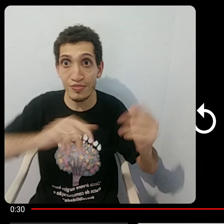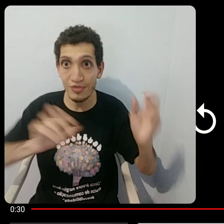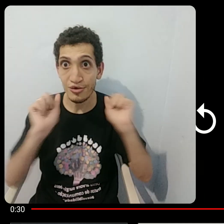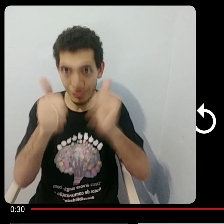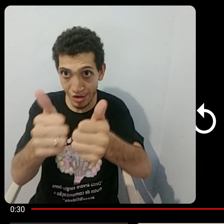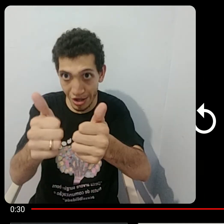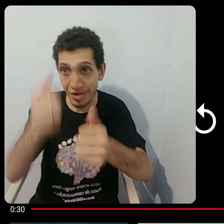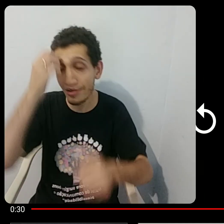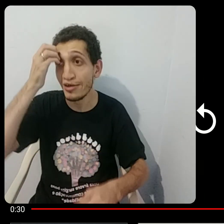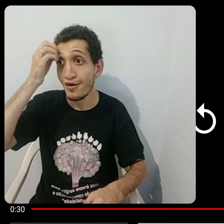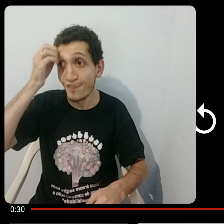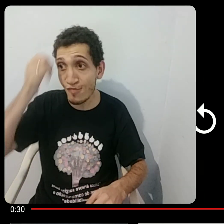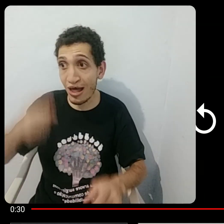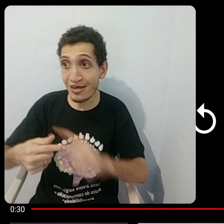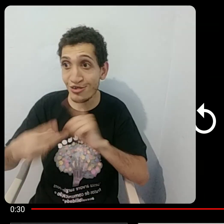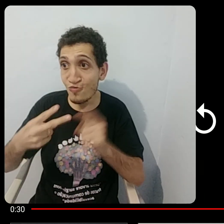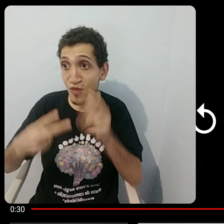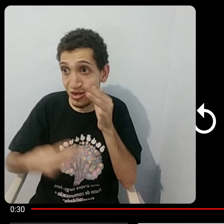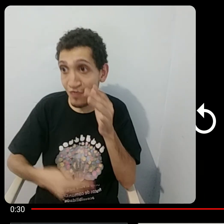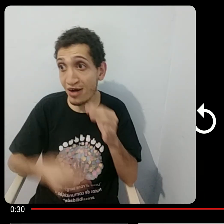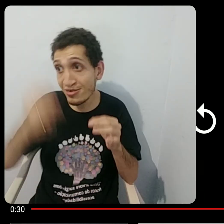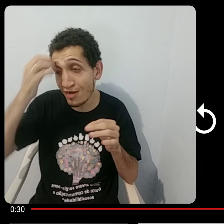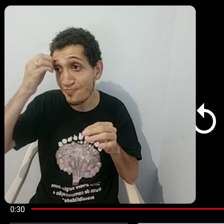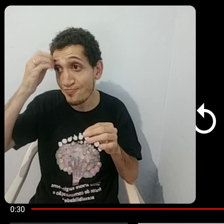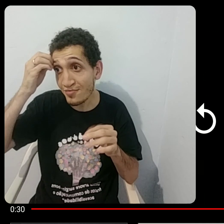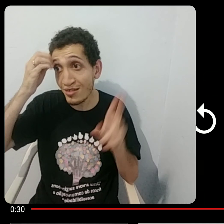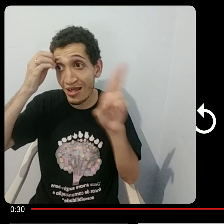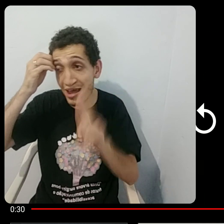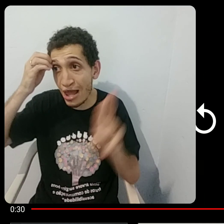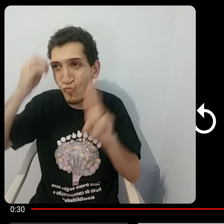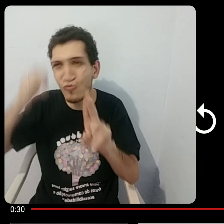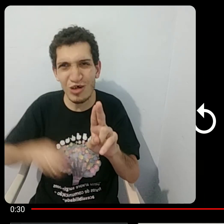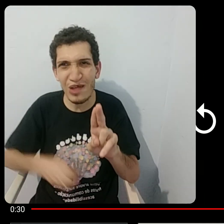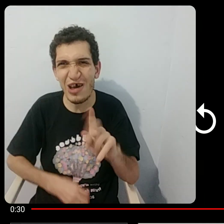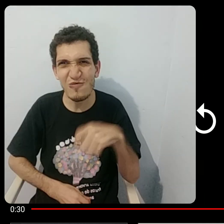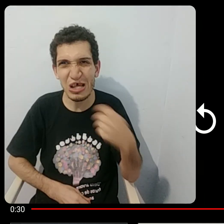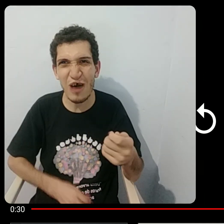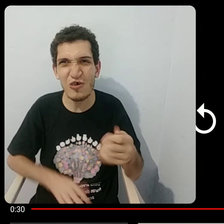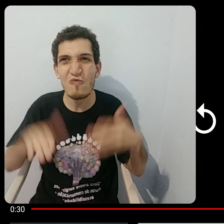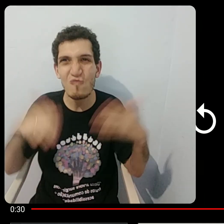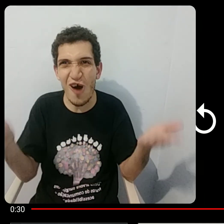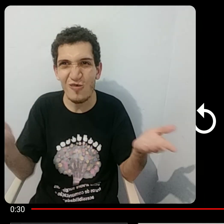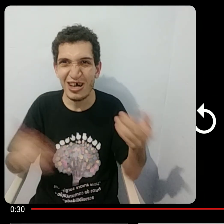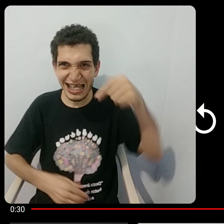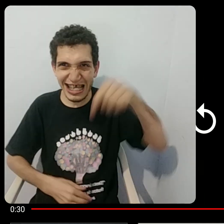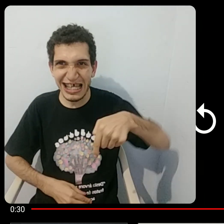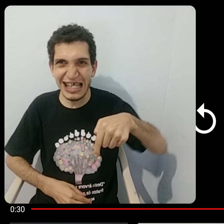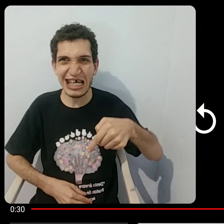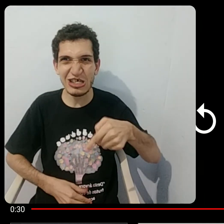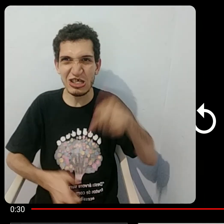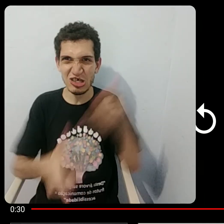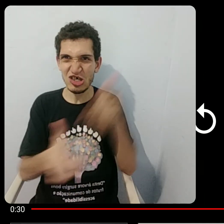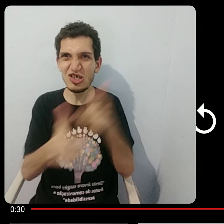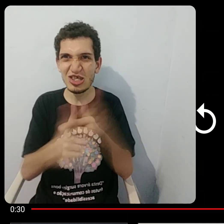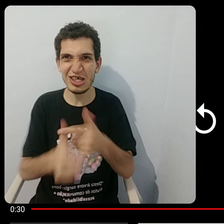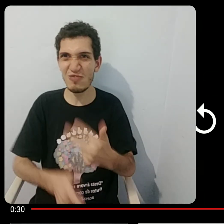planeta, ok? Vamos lá, segunda observação. Ela usa, né, o sinal igual, e a gente sim, aqui não